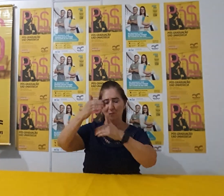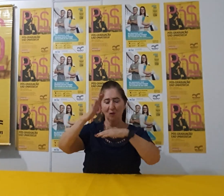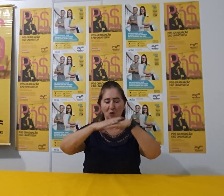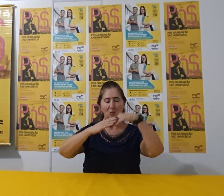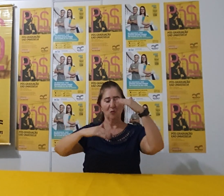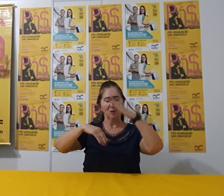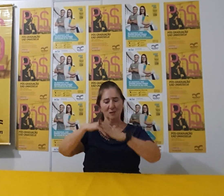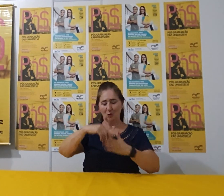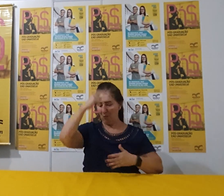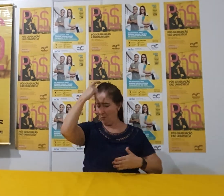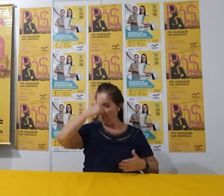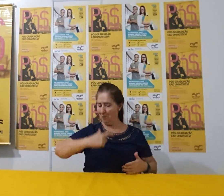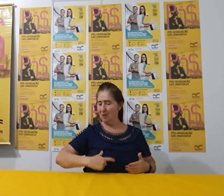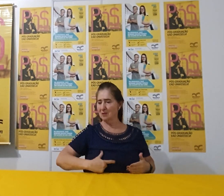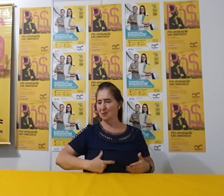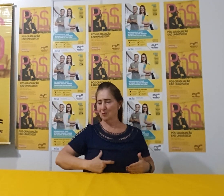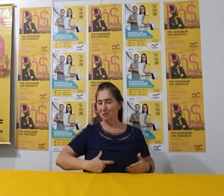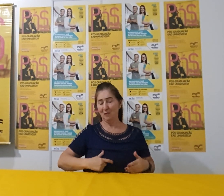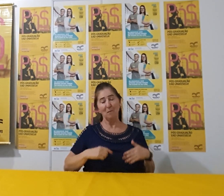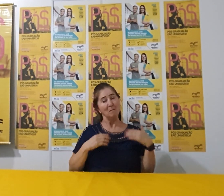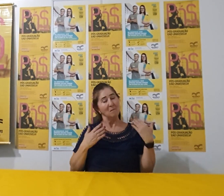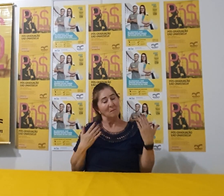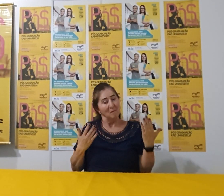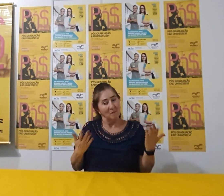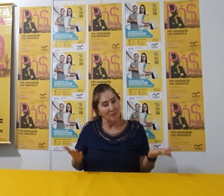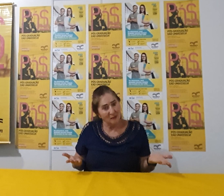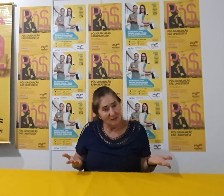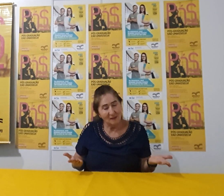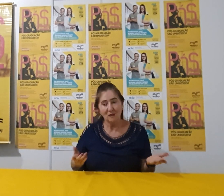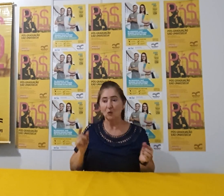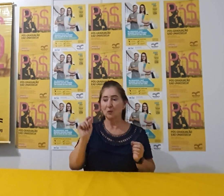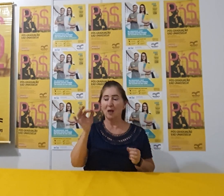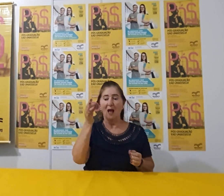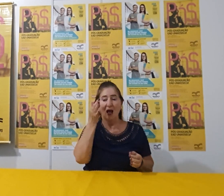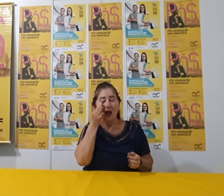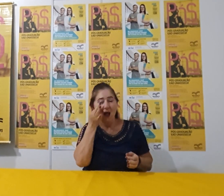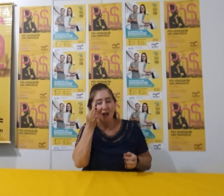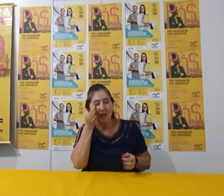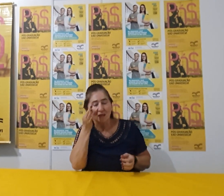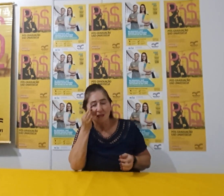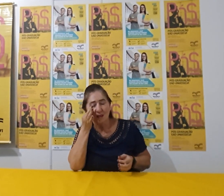sujeito. Porém, vale ficar atento às palavras de Valadão,